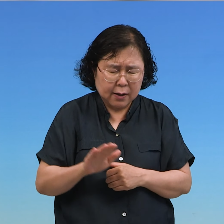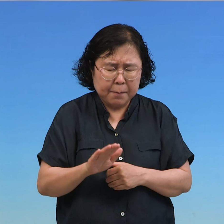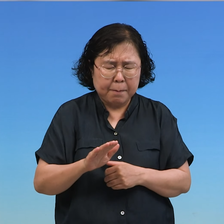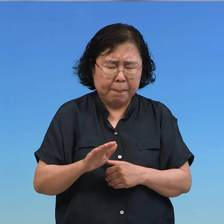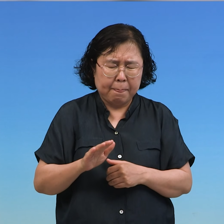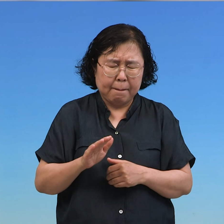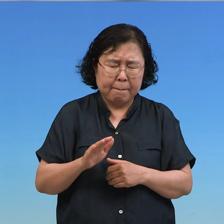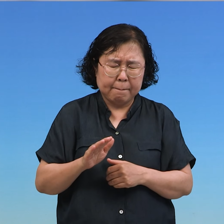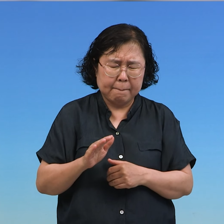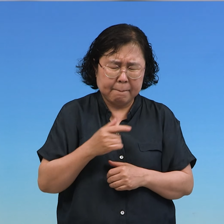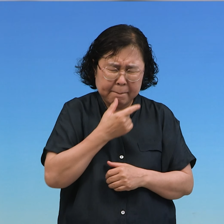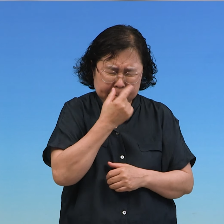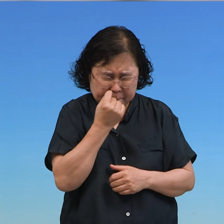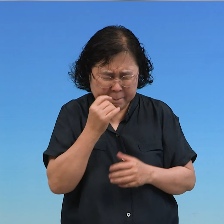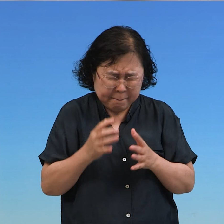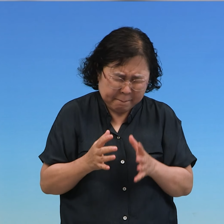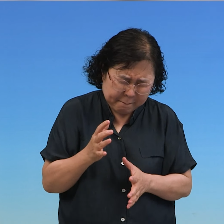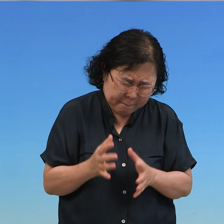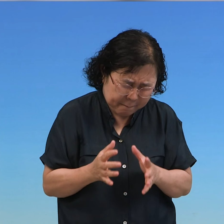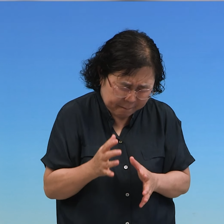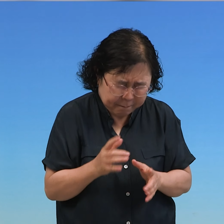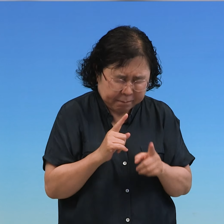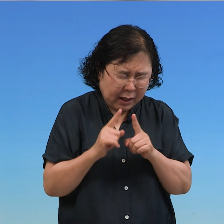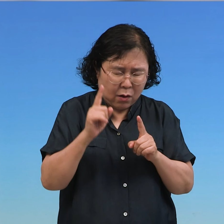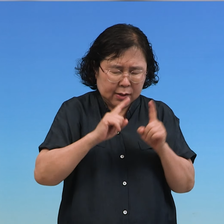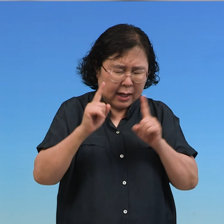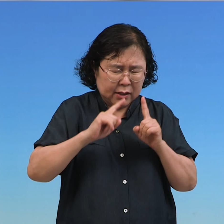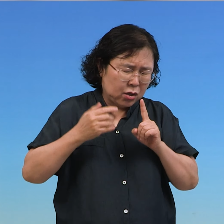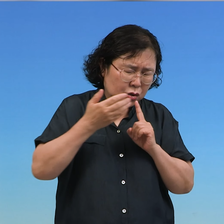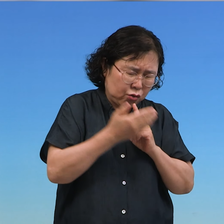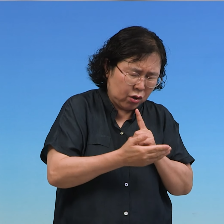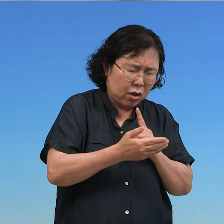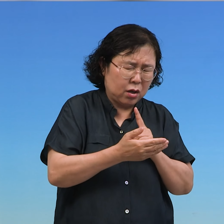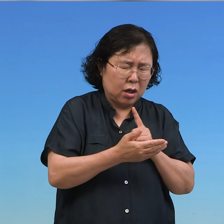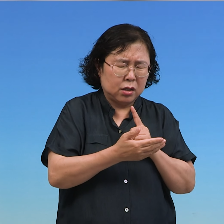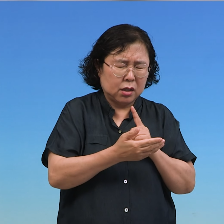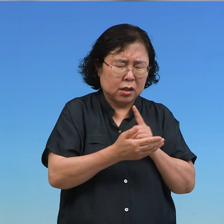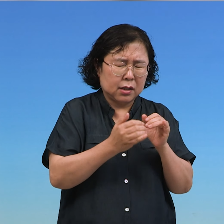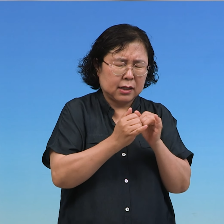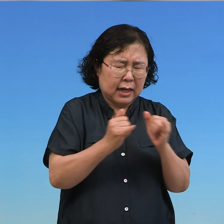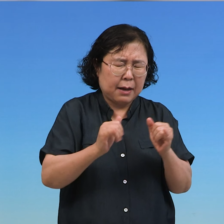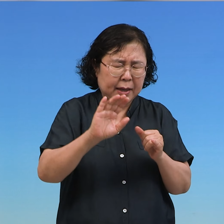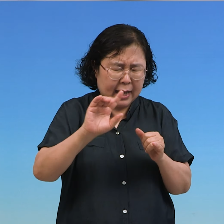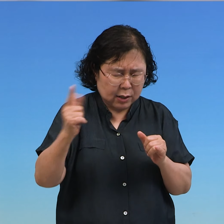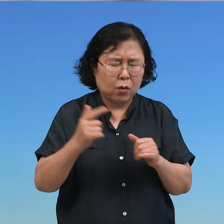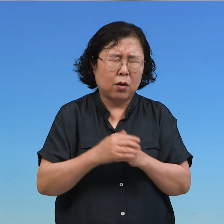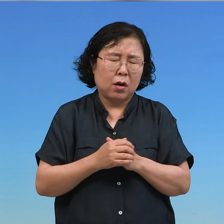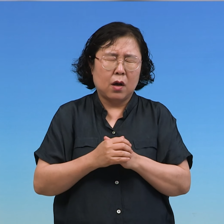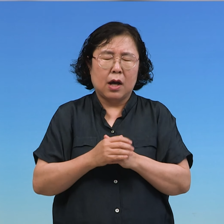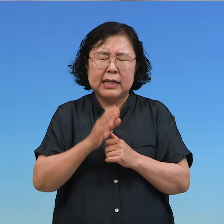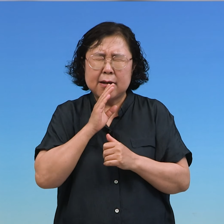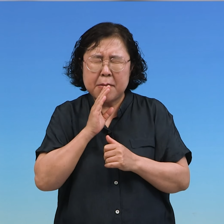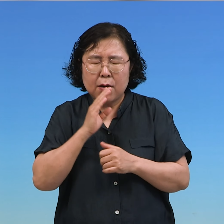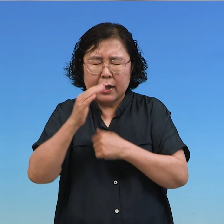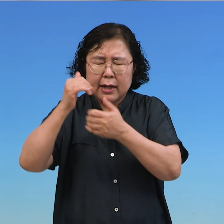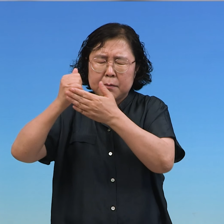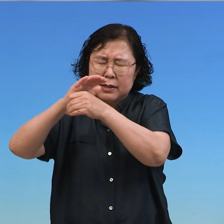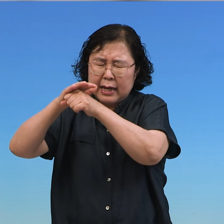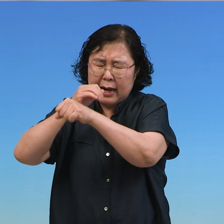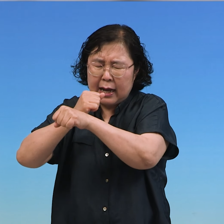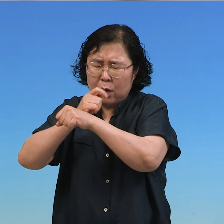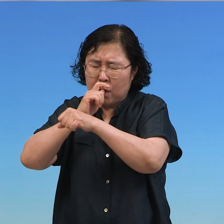어슬픈 말로 상처 주어 피 흘리게 하는 그런 인생이 아니라 참 하나님